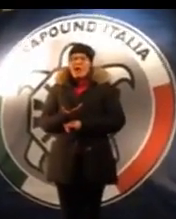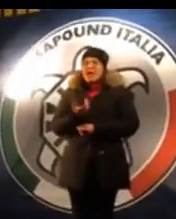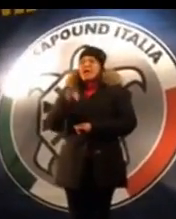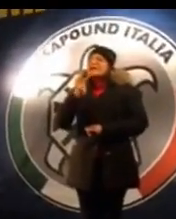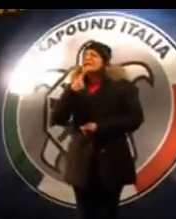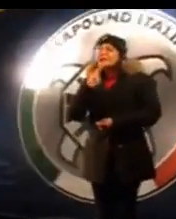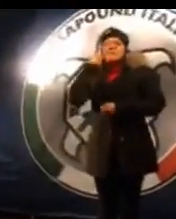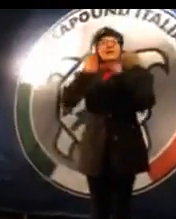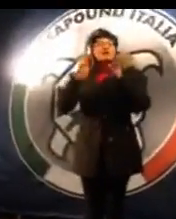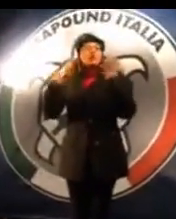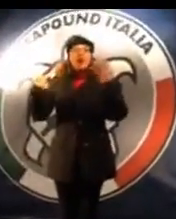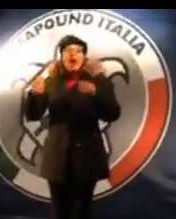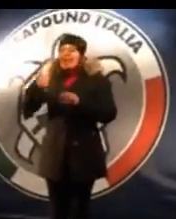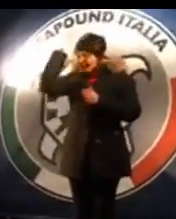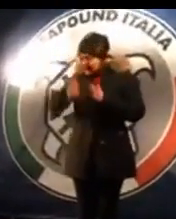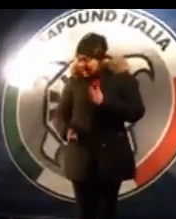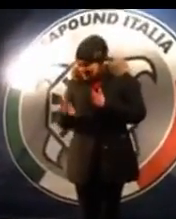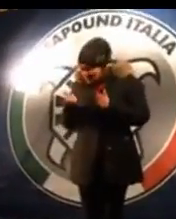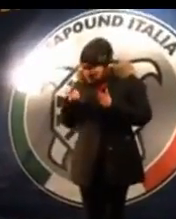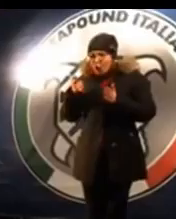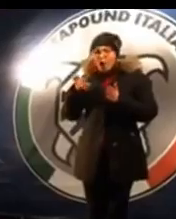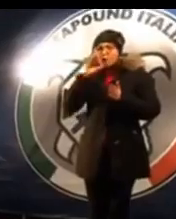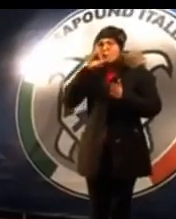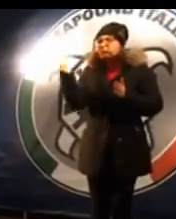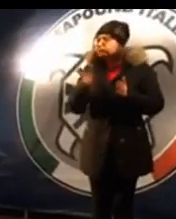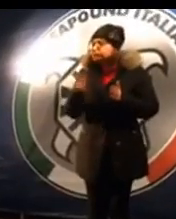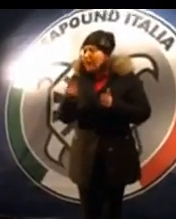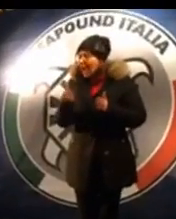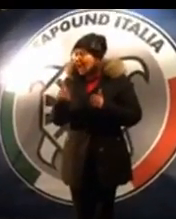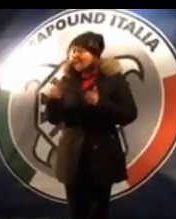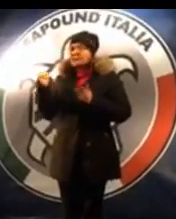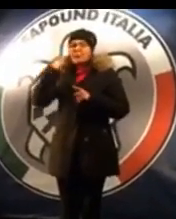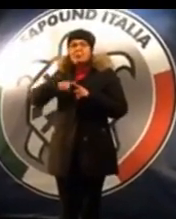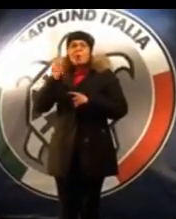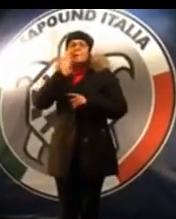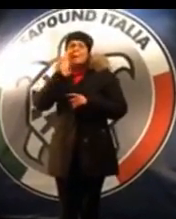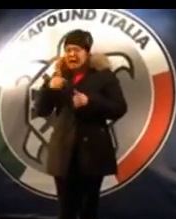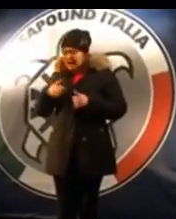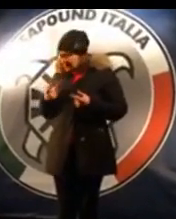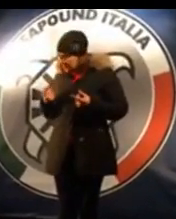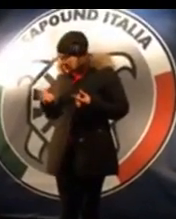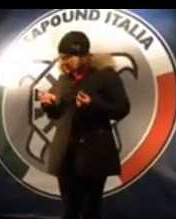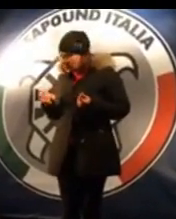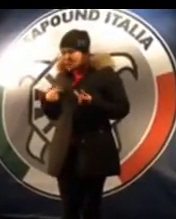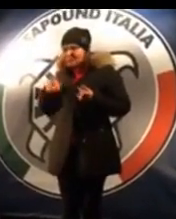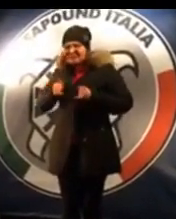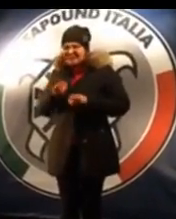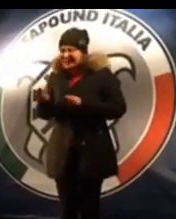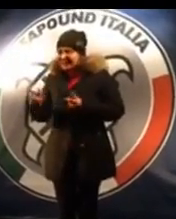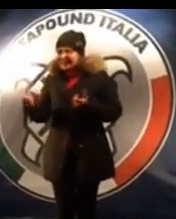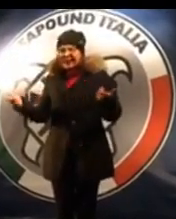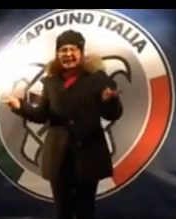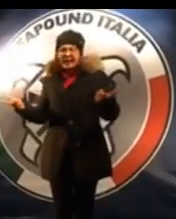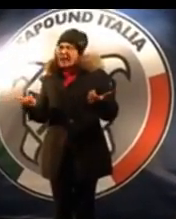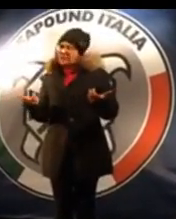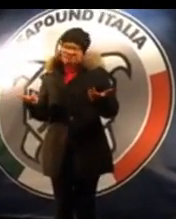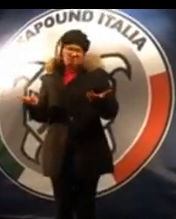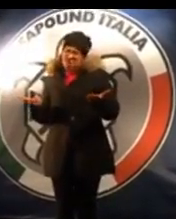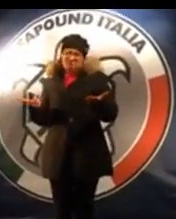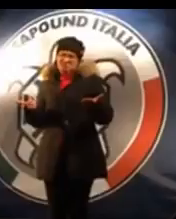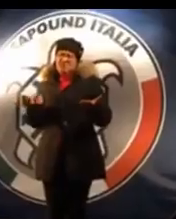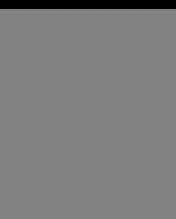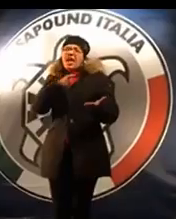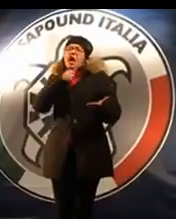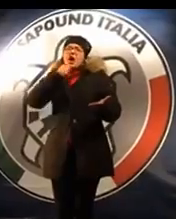padre di famiglia che non sa come dare da mangiare ai propri figli, di certo non mangia né lo ius soli né tantomeno l'antifascismo, per cui credo